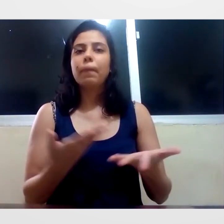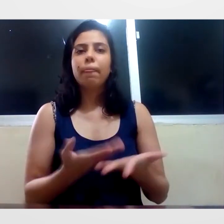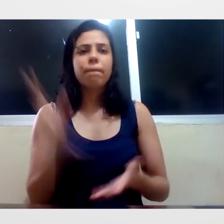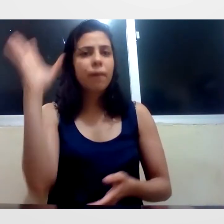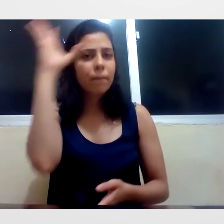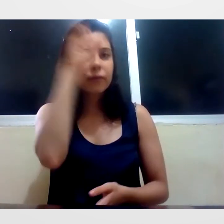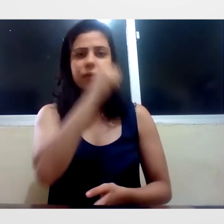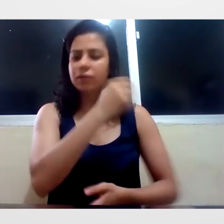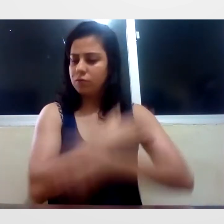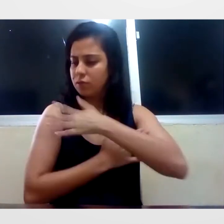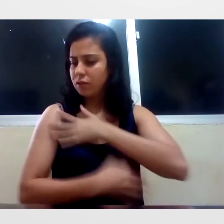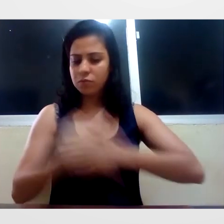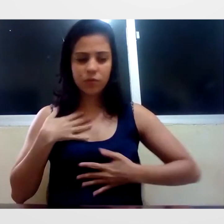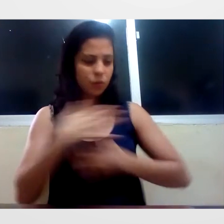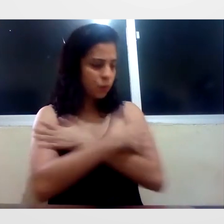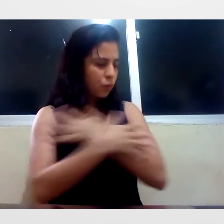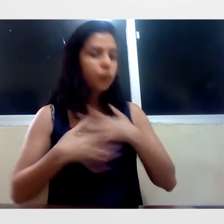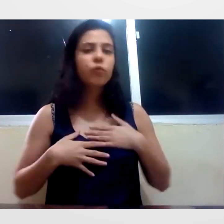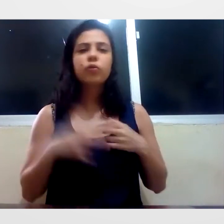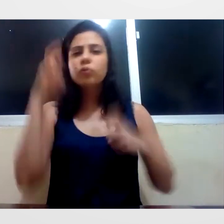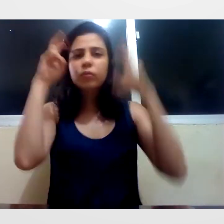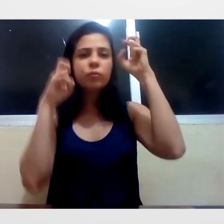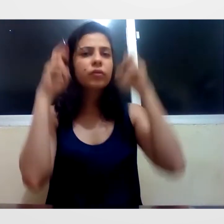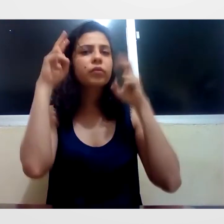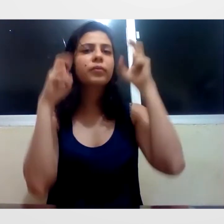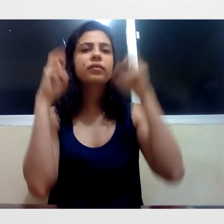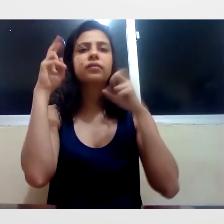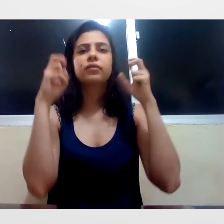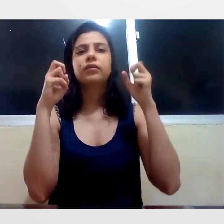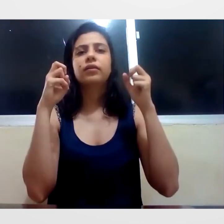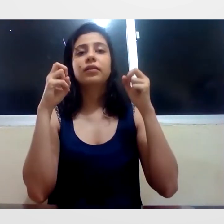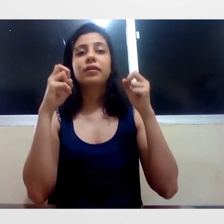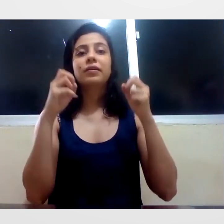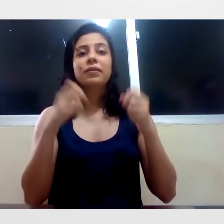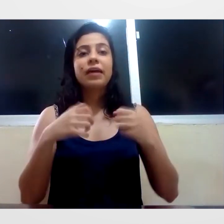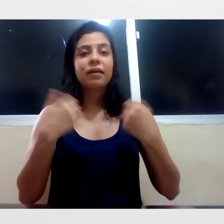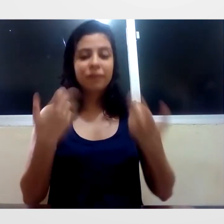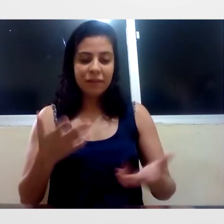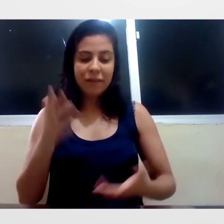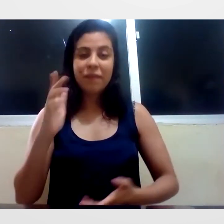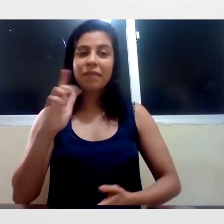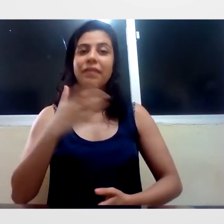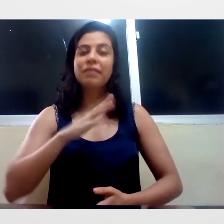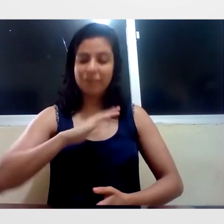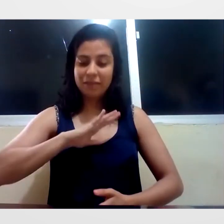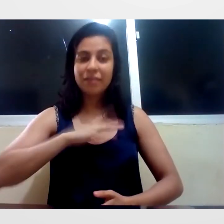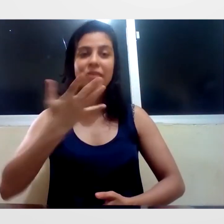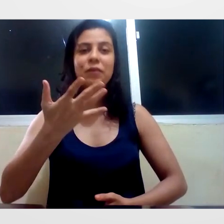cada vez mais. Eu sentia que eu estava aprendendo, eu sentia isso no meu corpo, as minhas expressões faciais, as minhas expressões